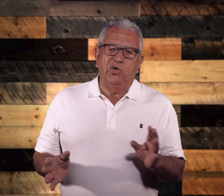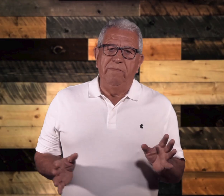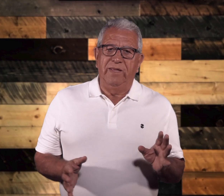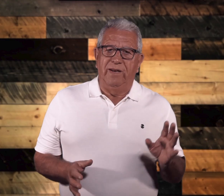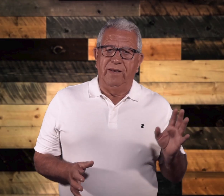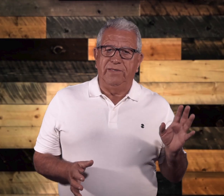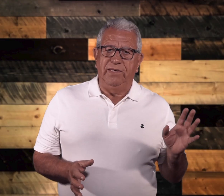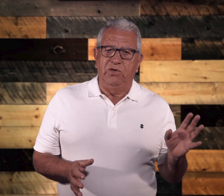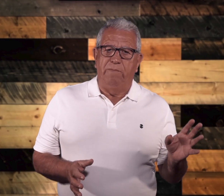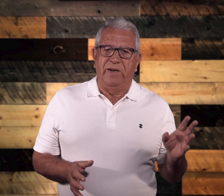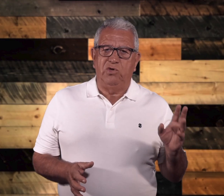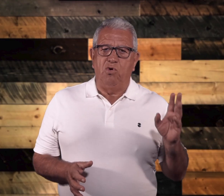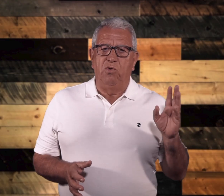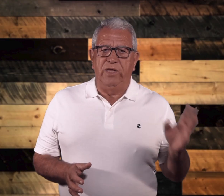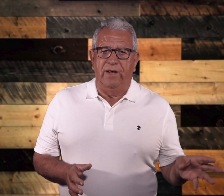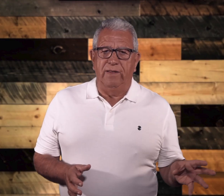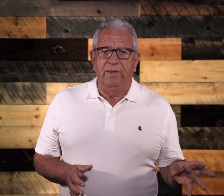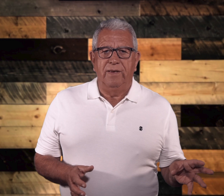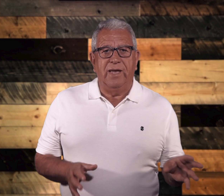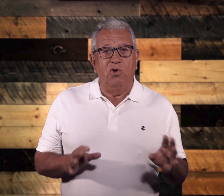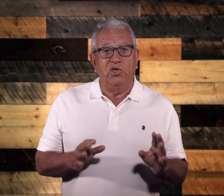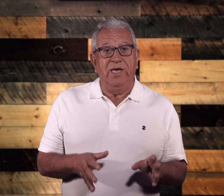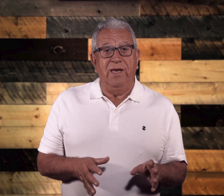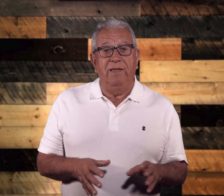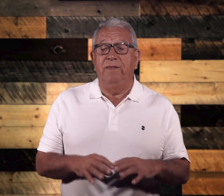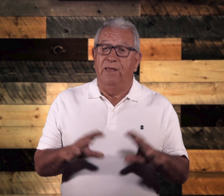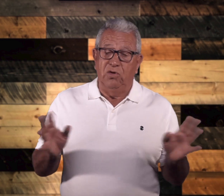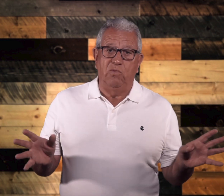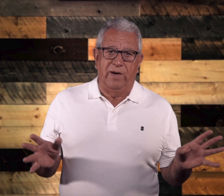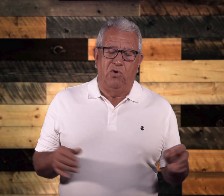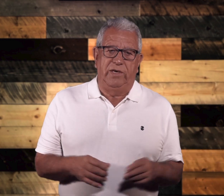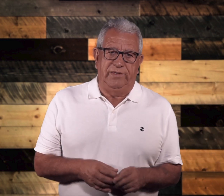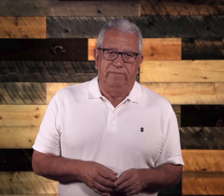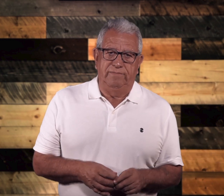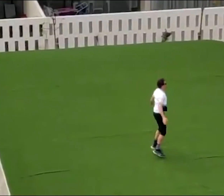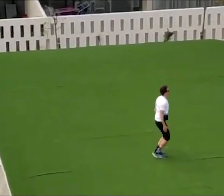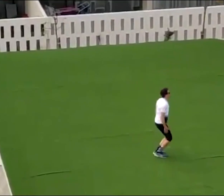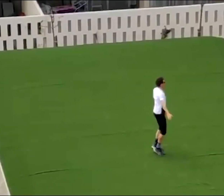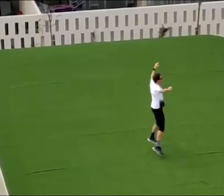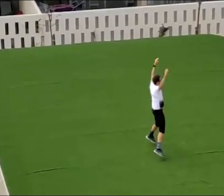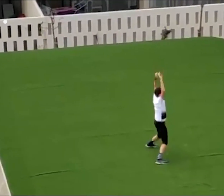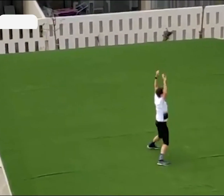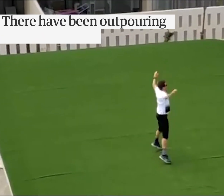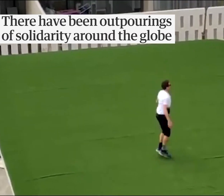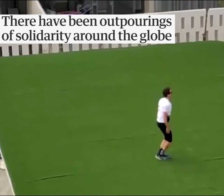otros inventan ejercicios para su comunidad que lo sigue desde sus balcones